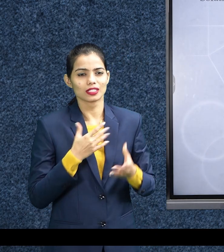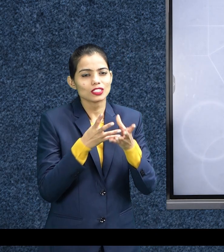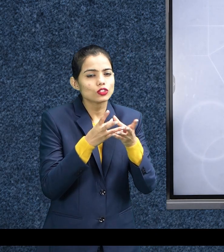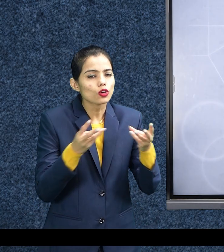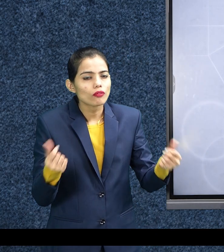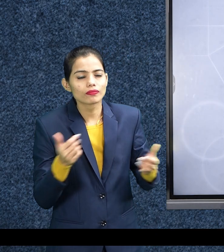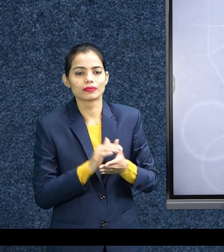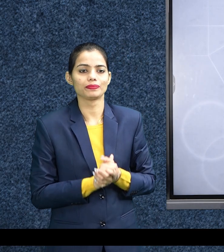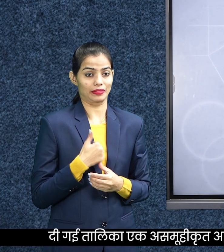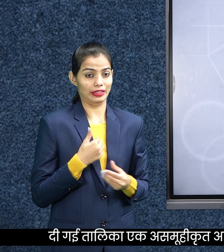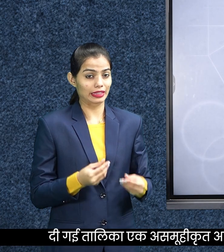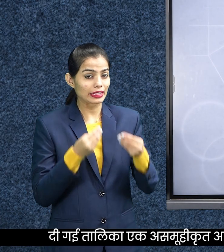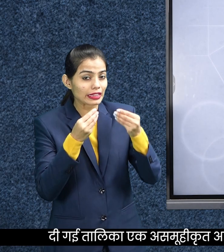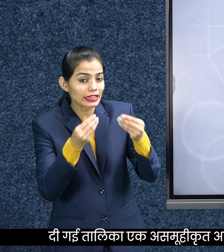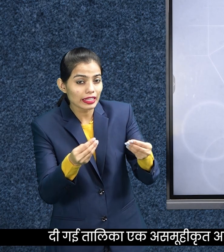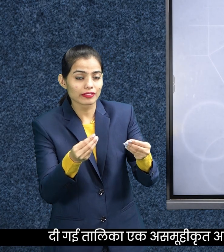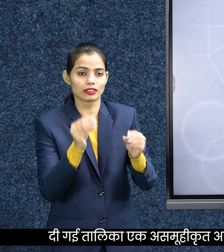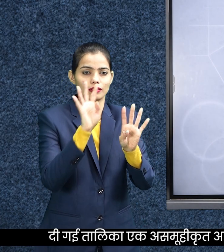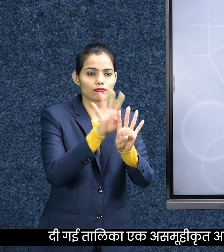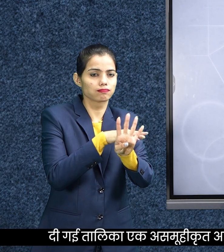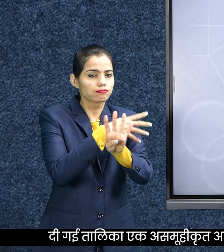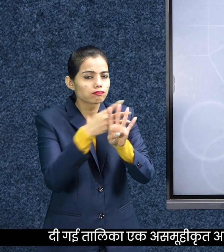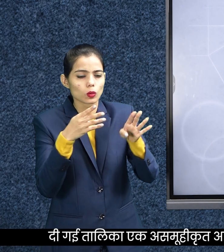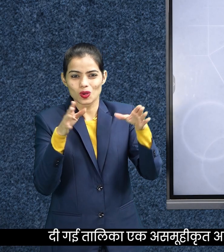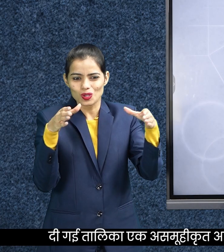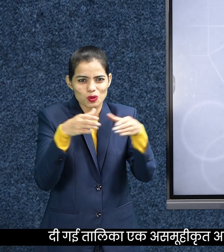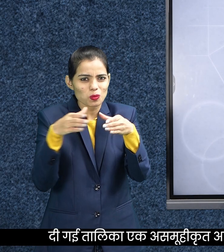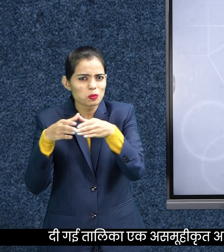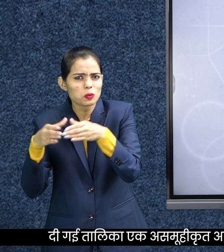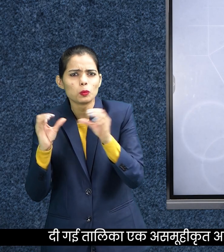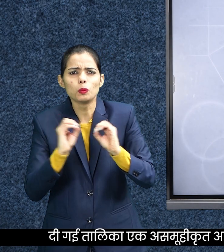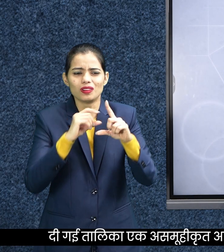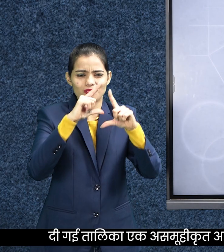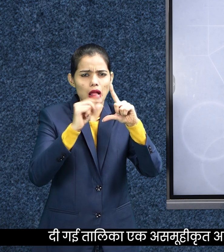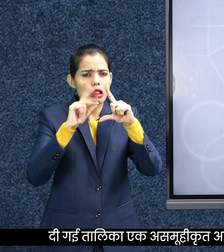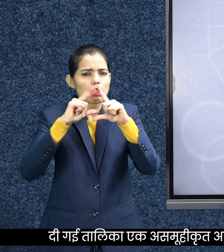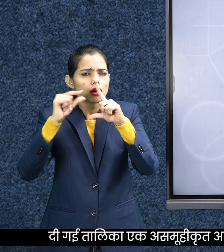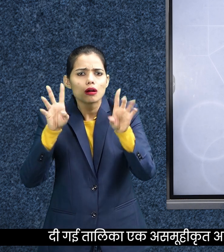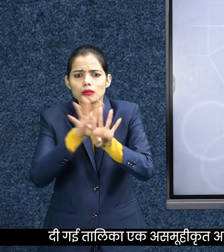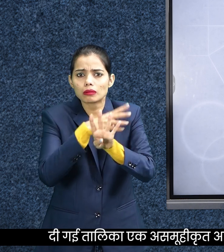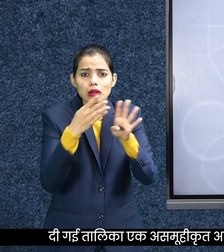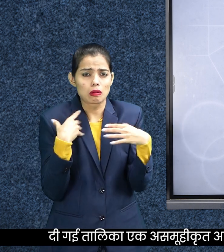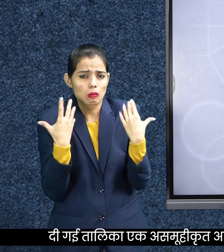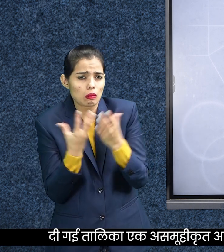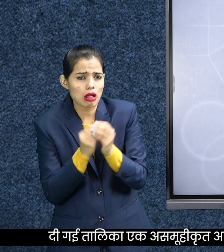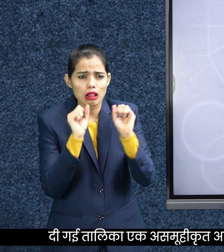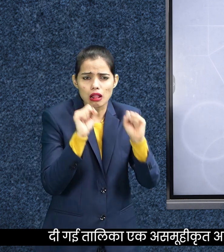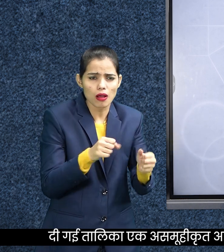विलयन: दी गई तालिका एक असमूहिक आवृत्ति तालिका है जिसे हम